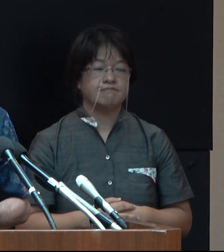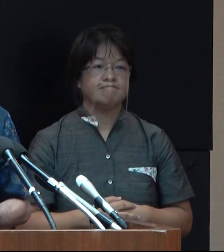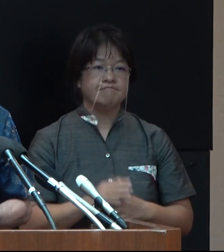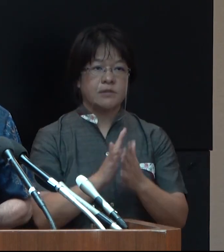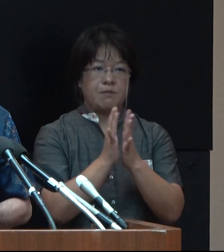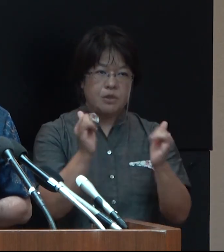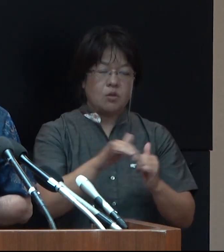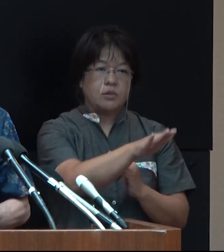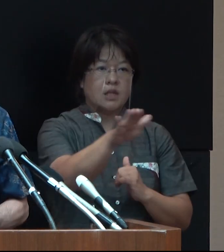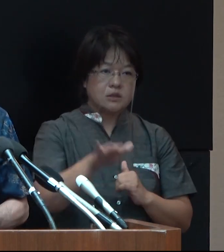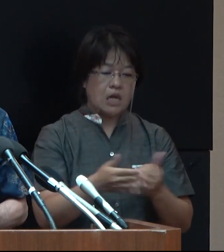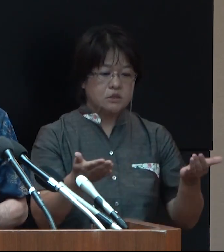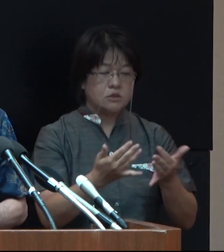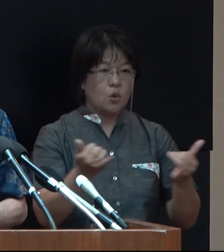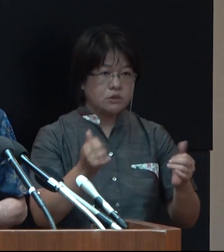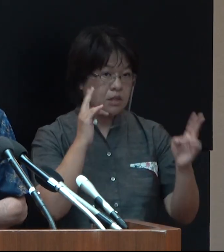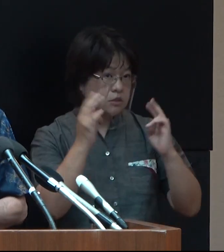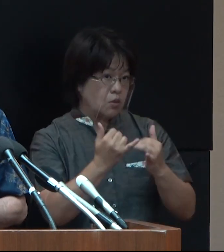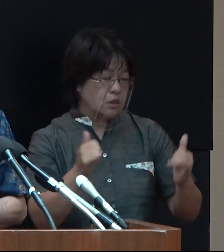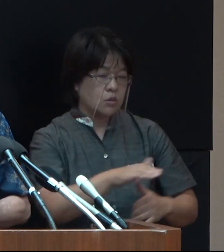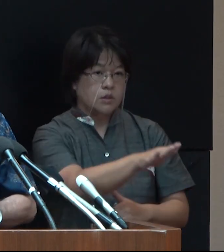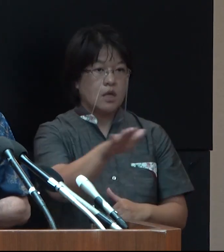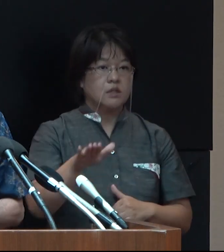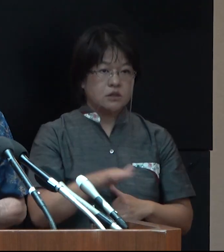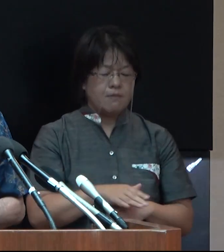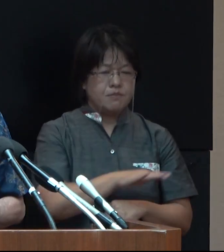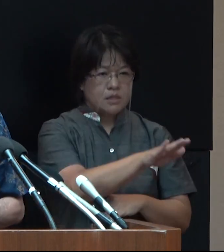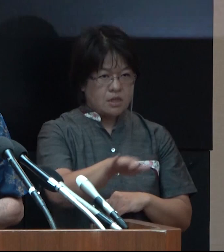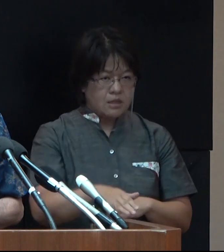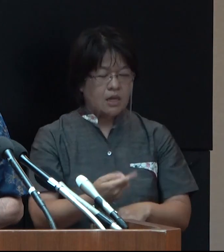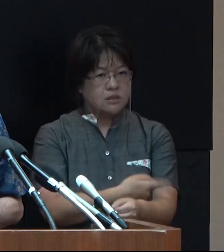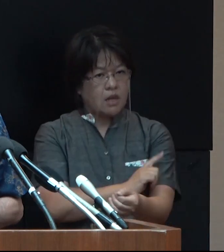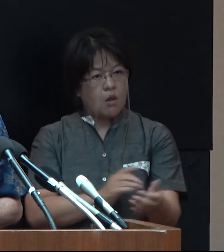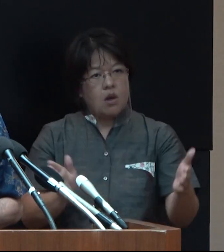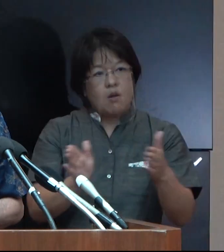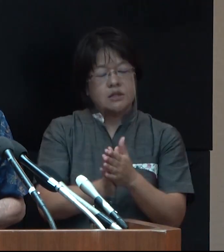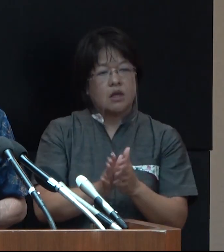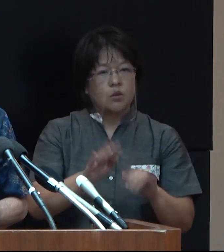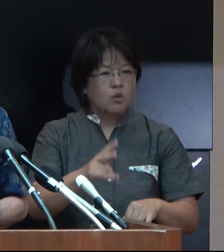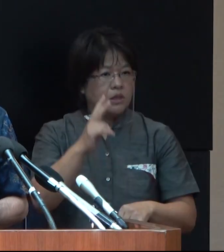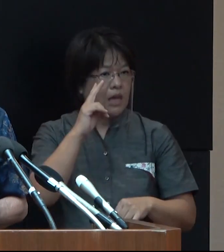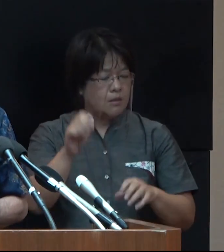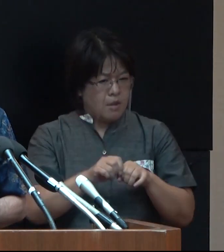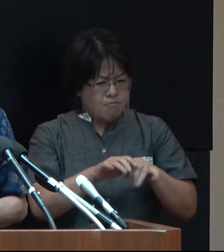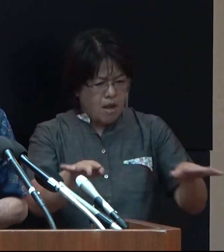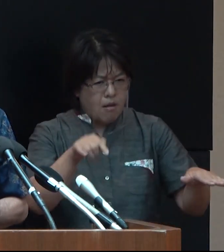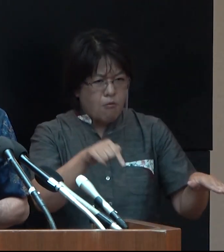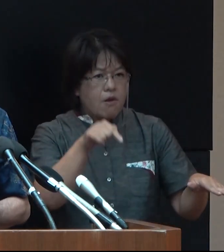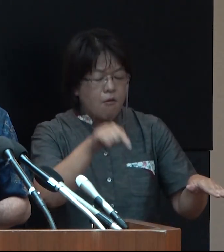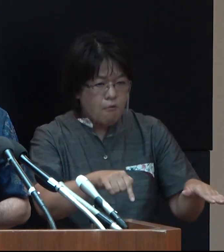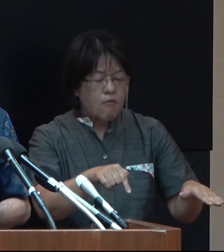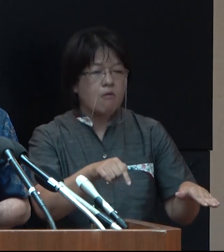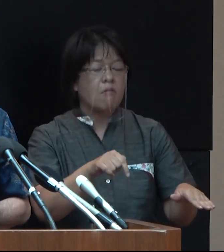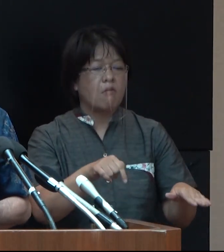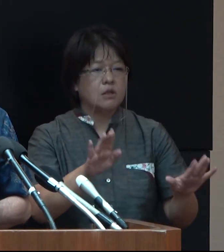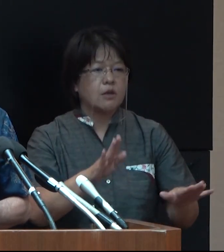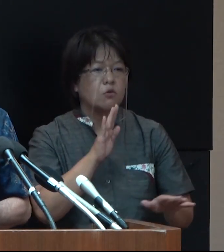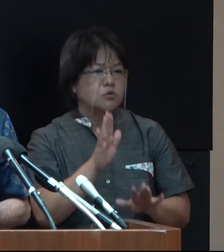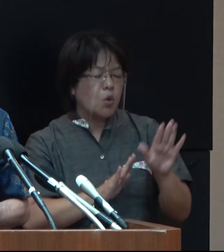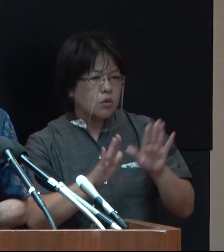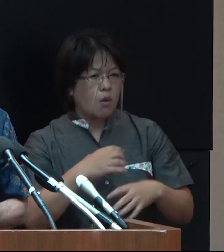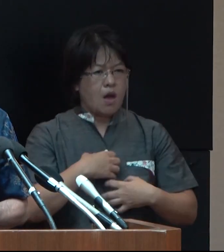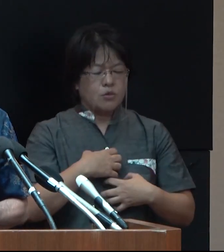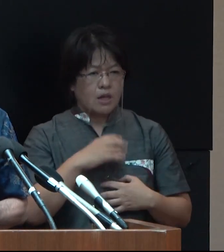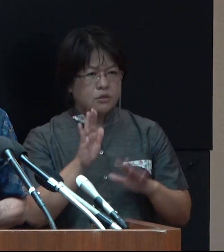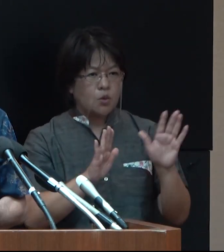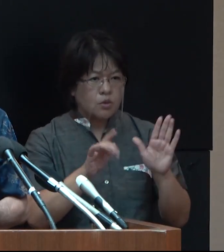県民の皆さん、事業者の皆さん、みんなで力を合わせてこの第2波の現在の危機的な状